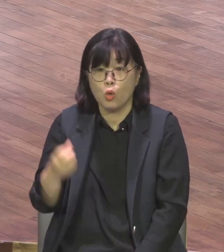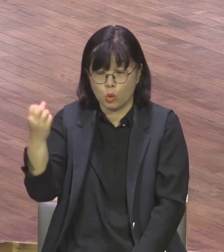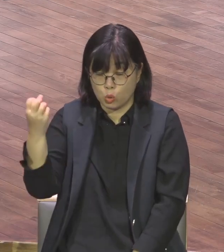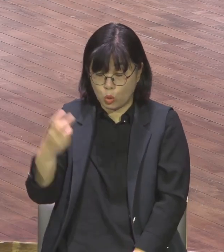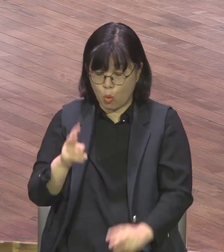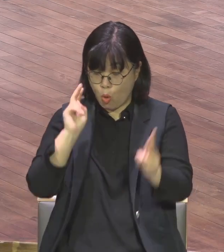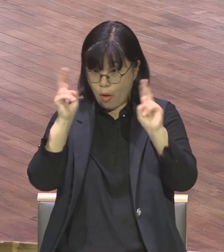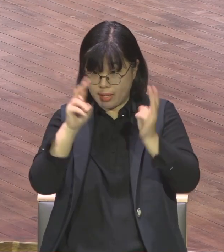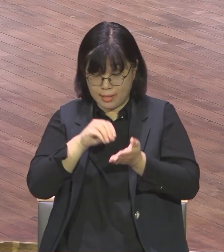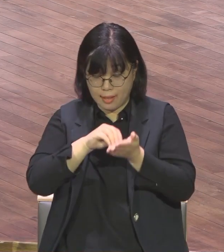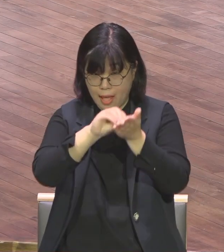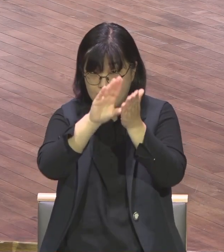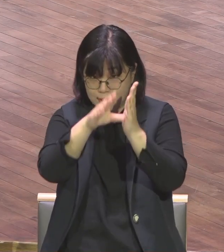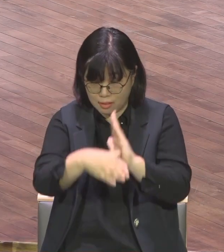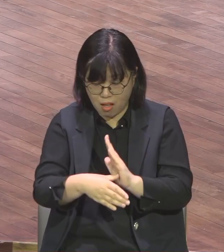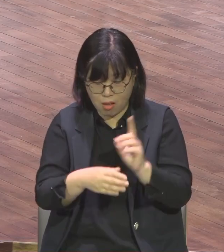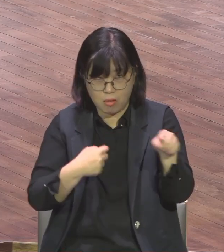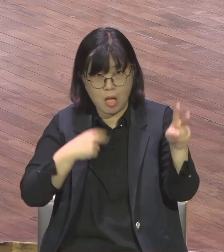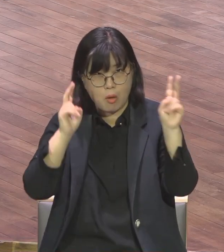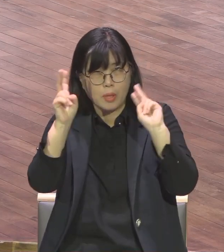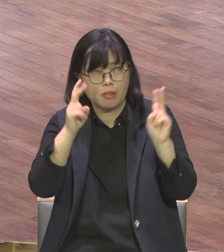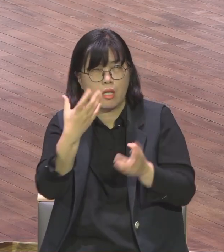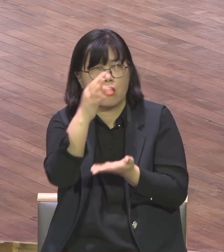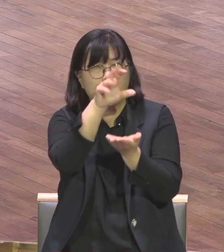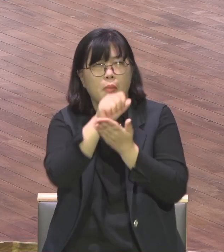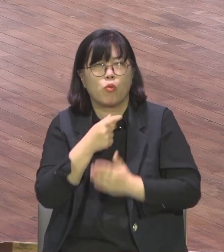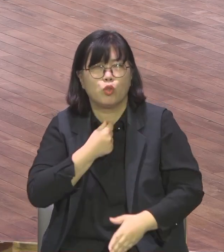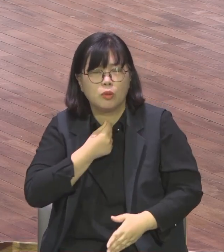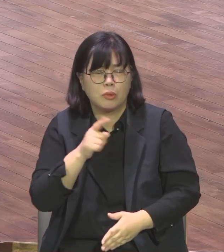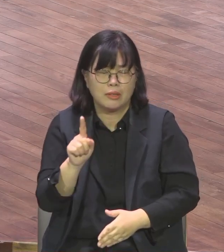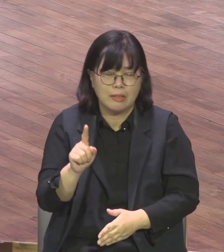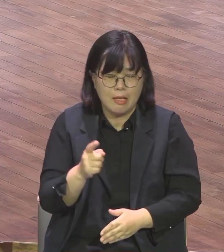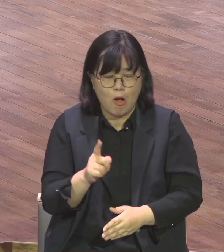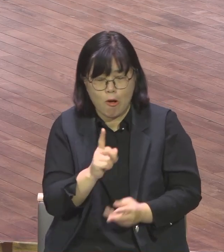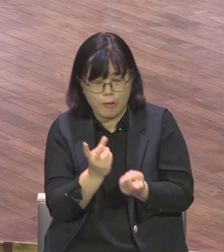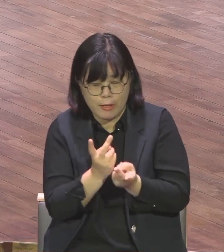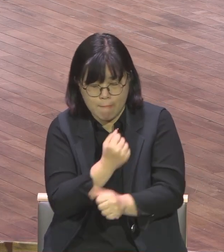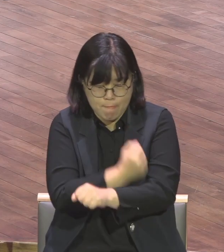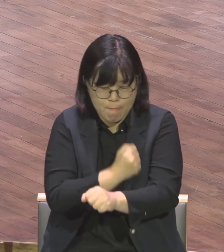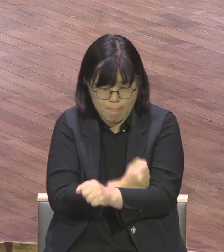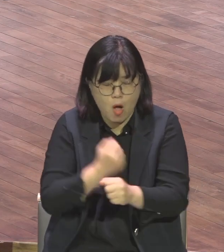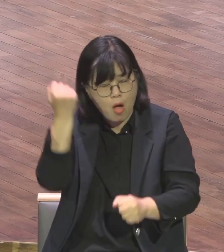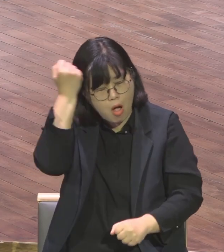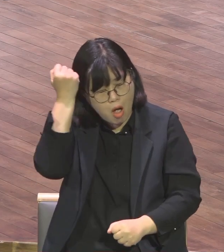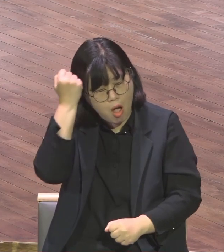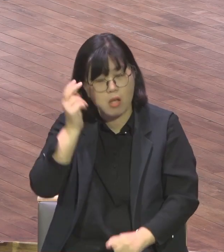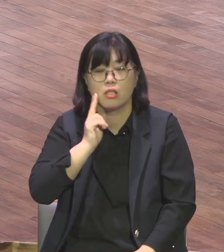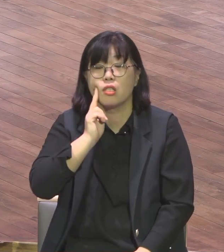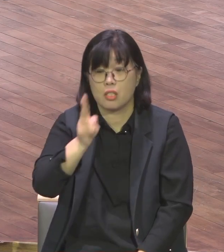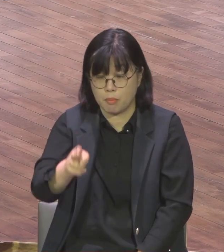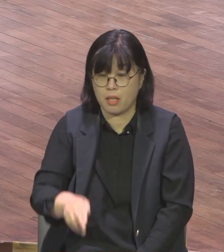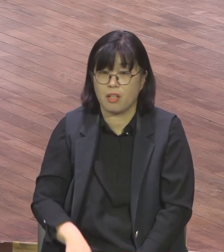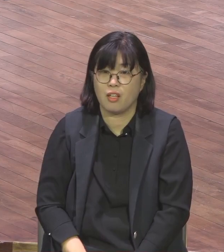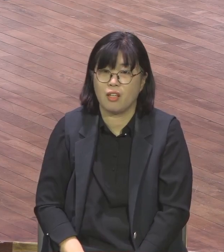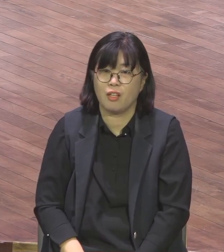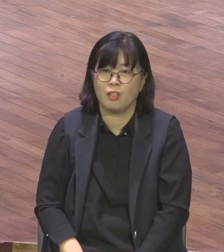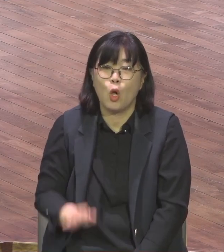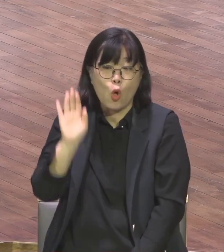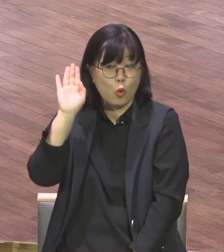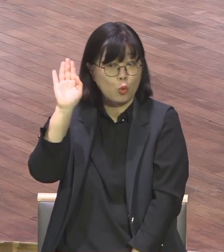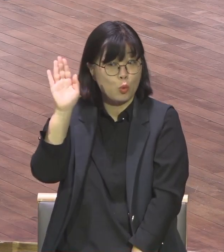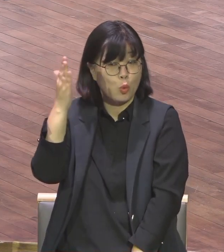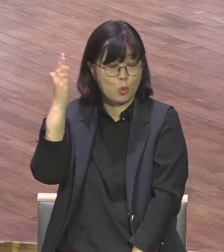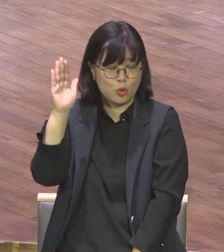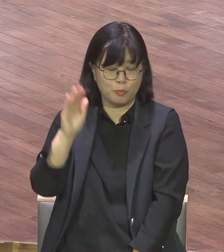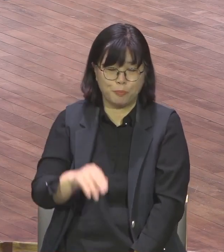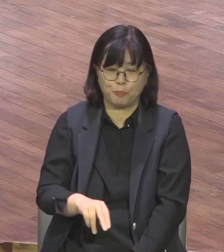지금 시대가 SNS 시대예요. 그러니까 여러 연구에 따르면요, 소셜 이 미디어 이 자주 사용하는